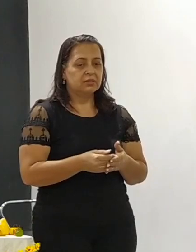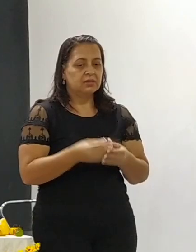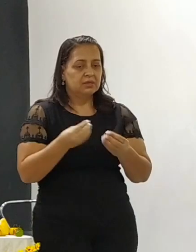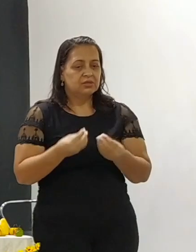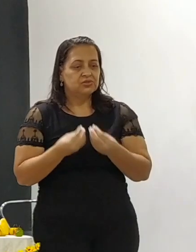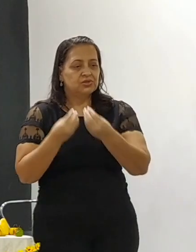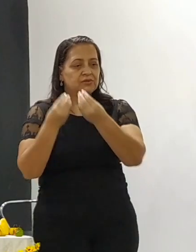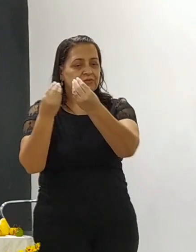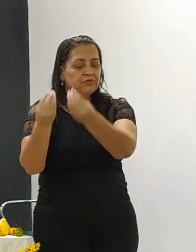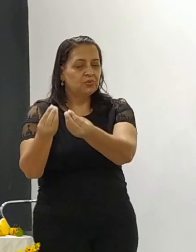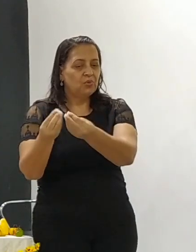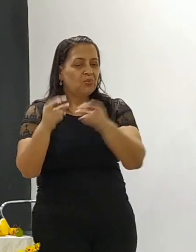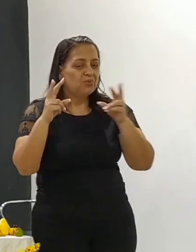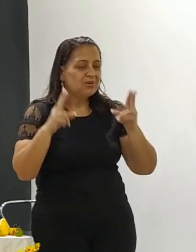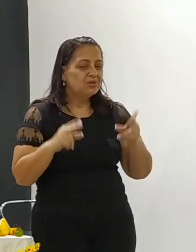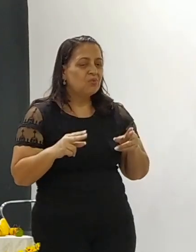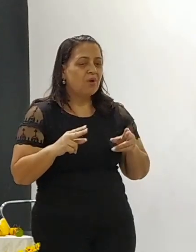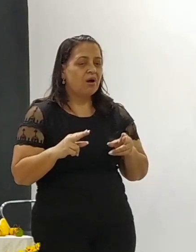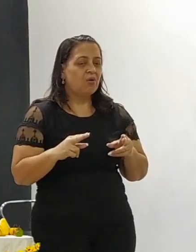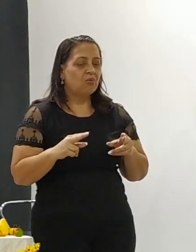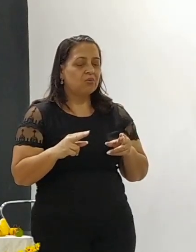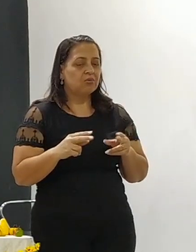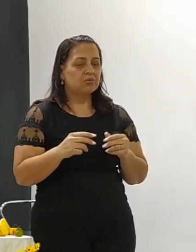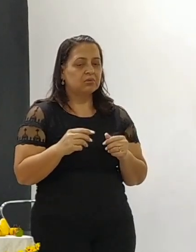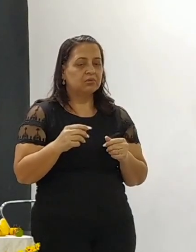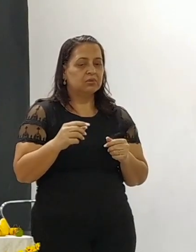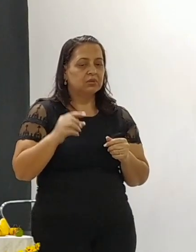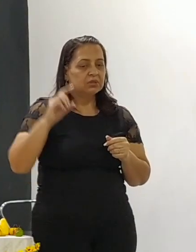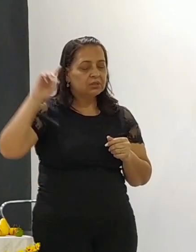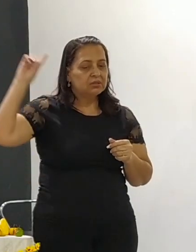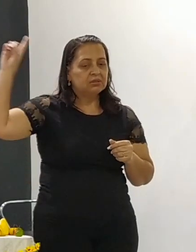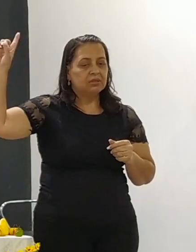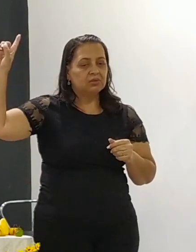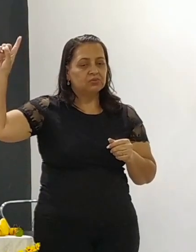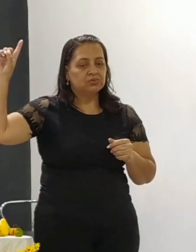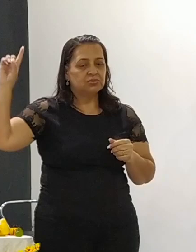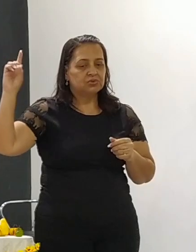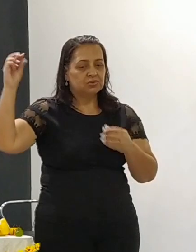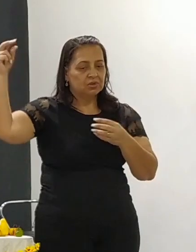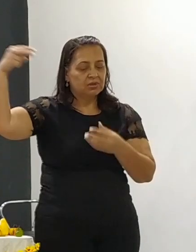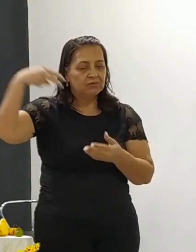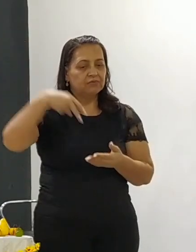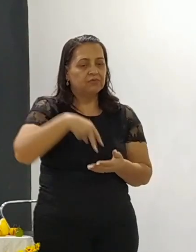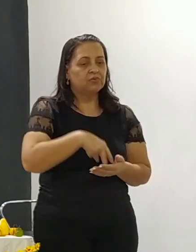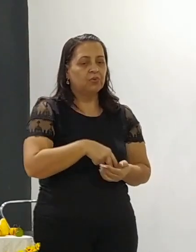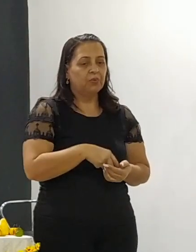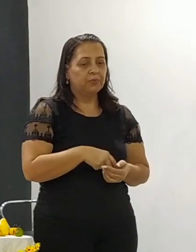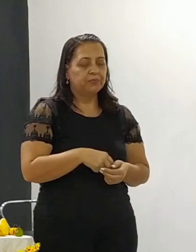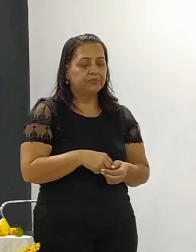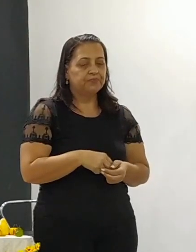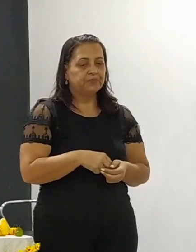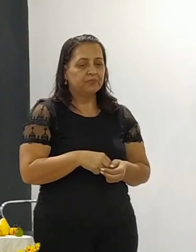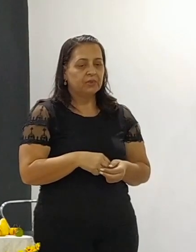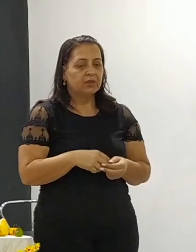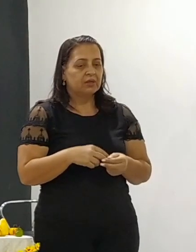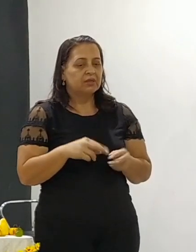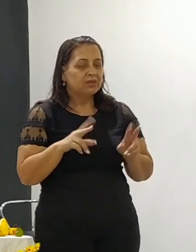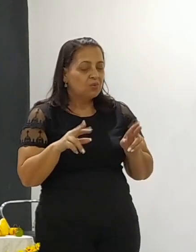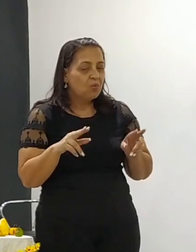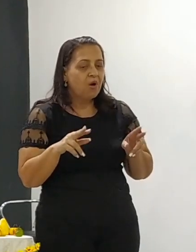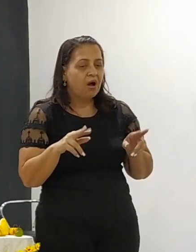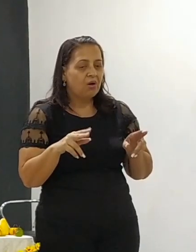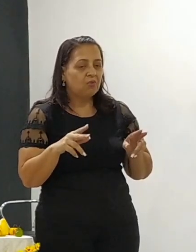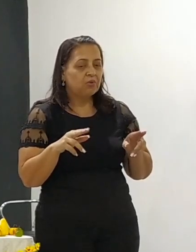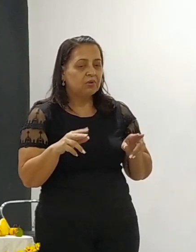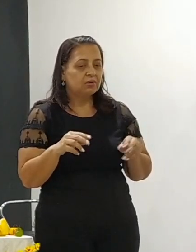Pai enviou ele. Da mesma forma que ele foi enviado, da mesma maneira, ele também envia os seus